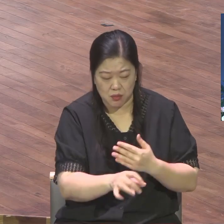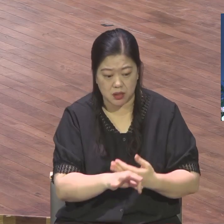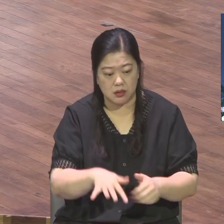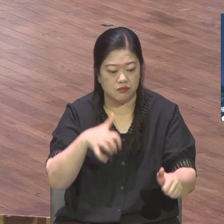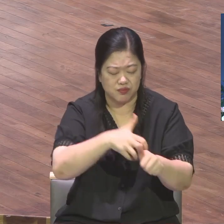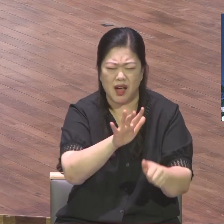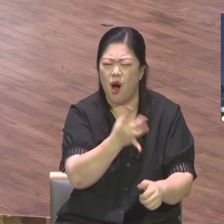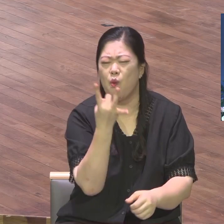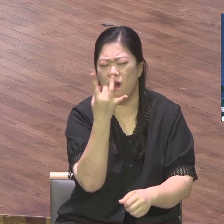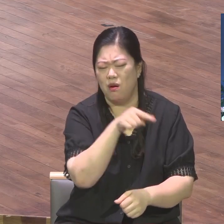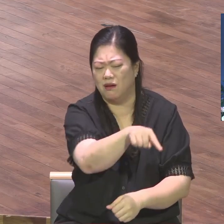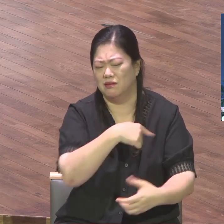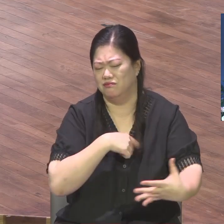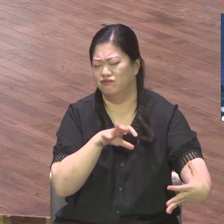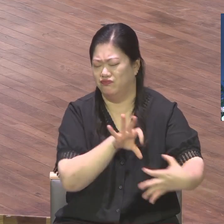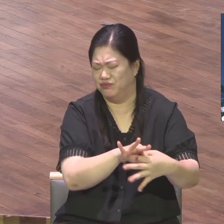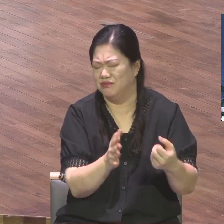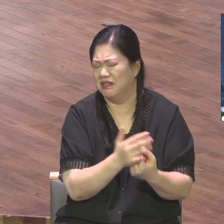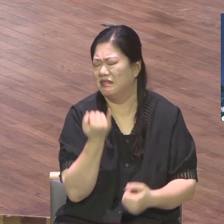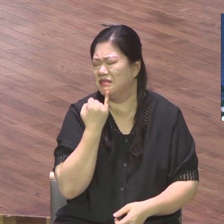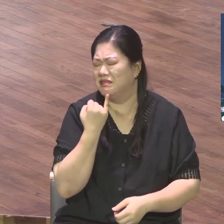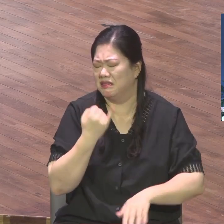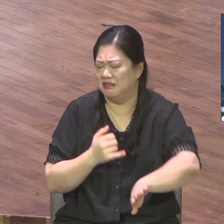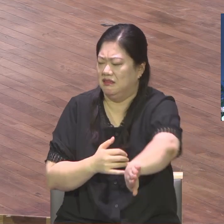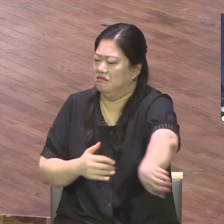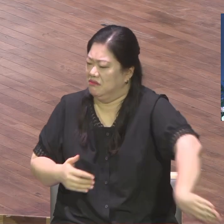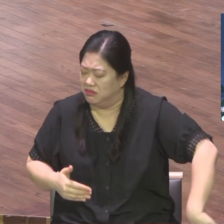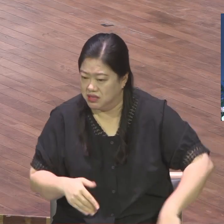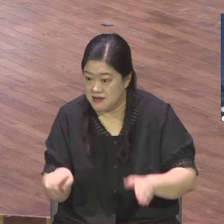아무 생각이 없는 사람은 시험도 안 들어요,